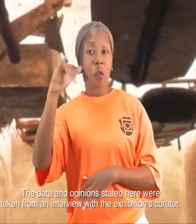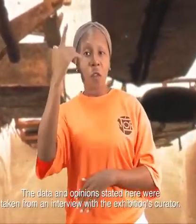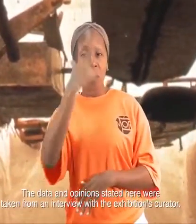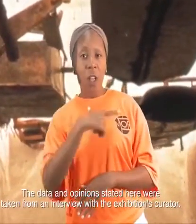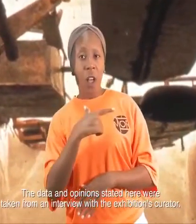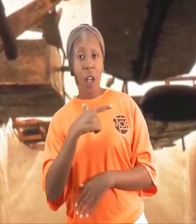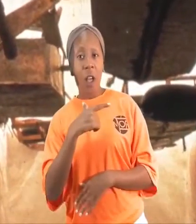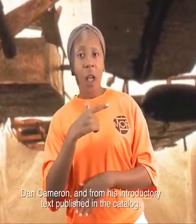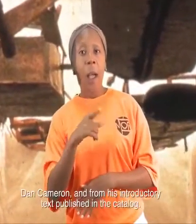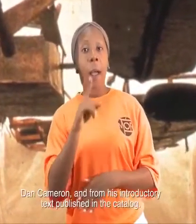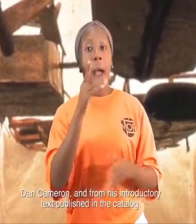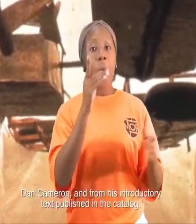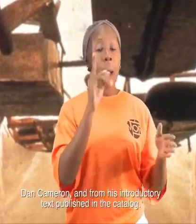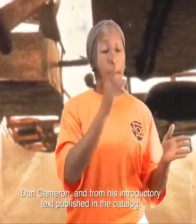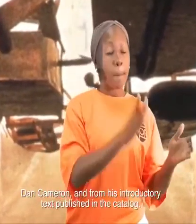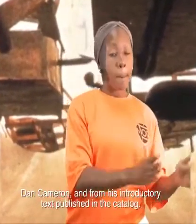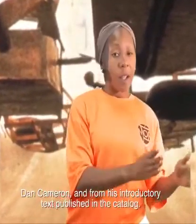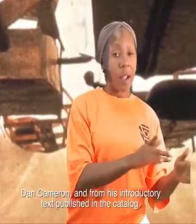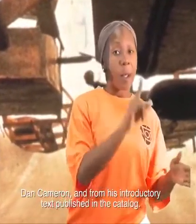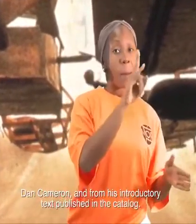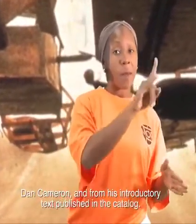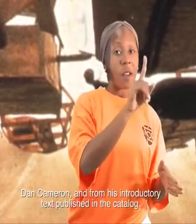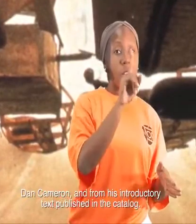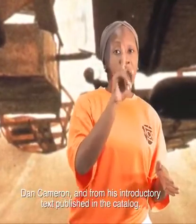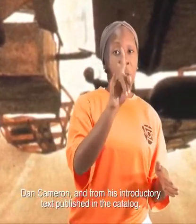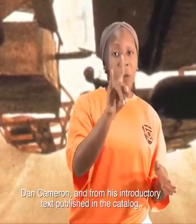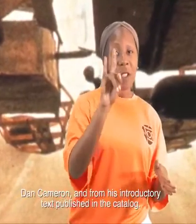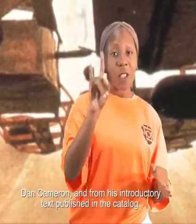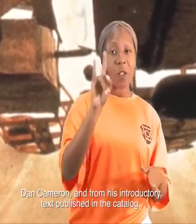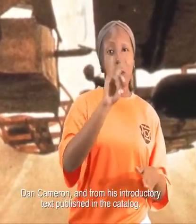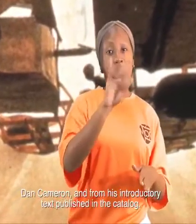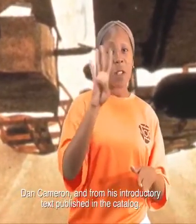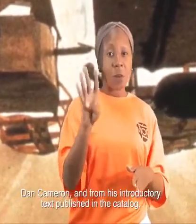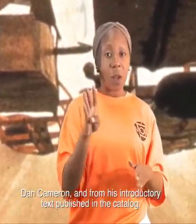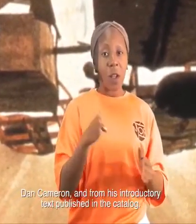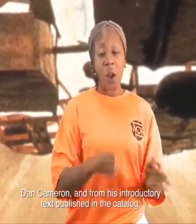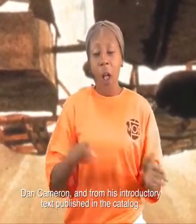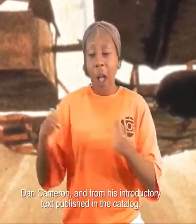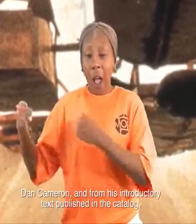Reina Sofía, 1994-1995.